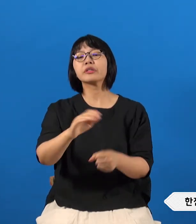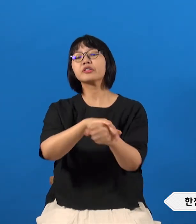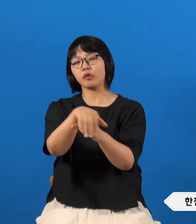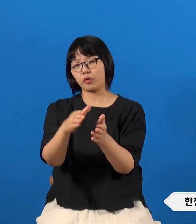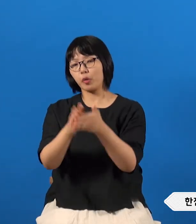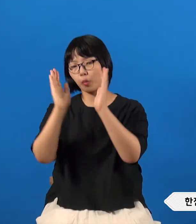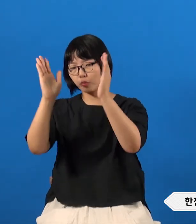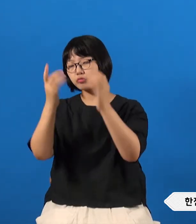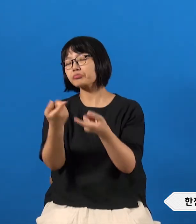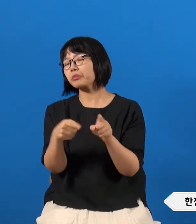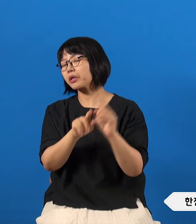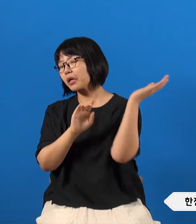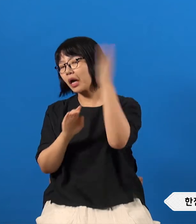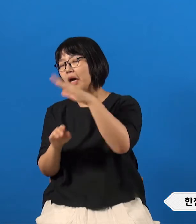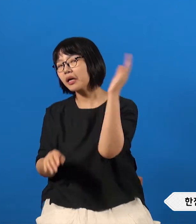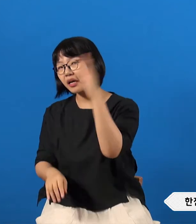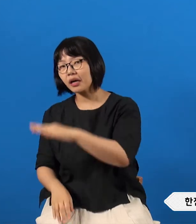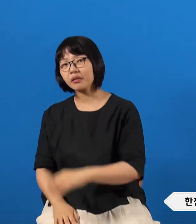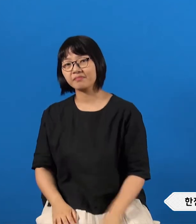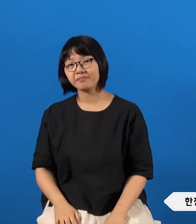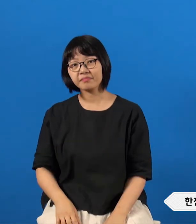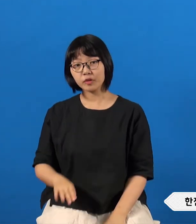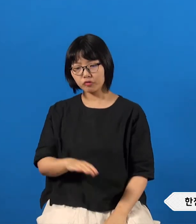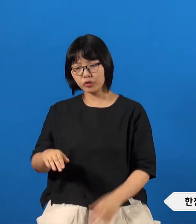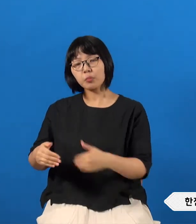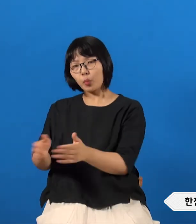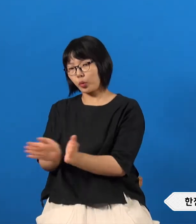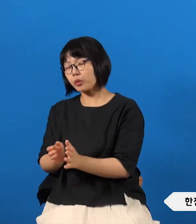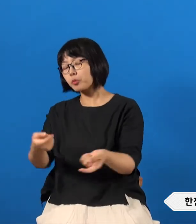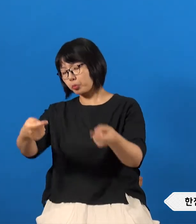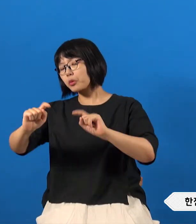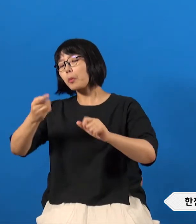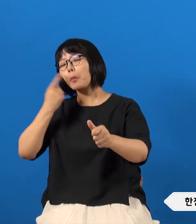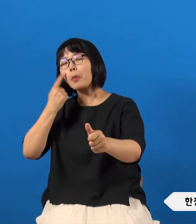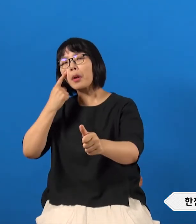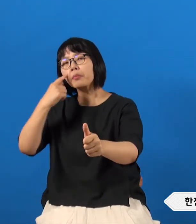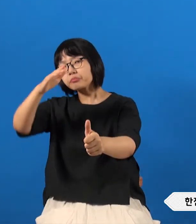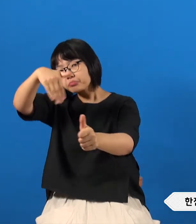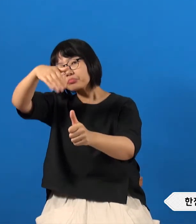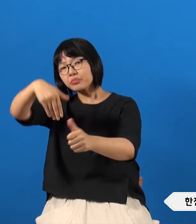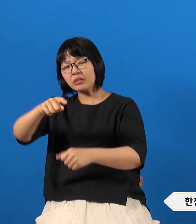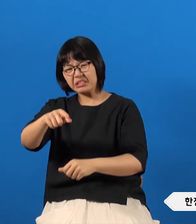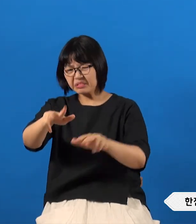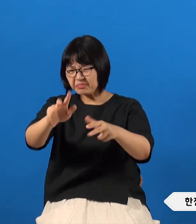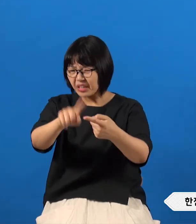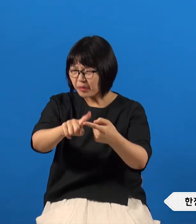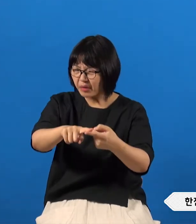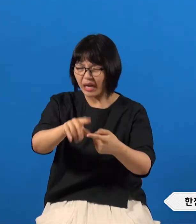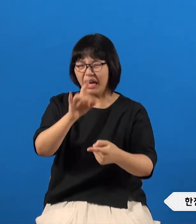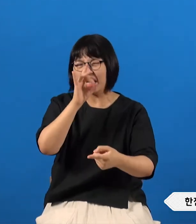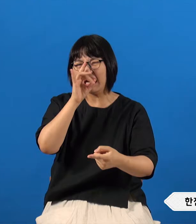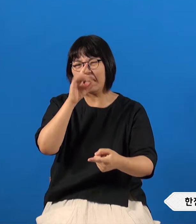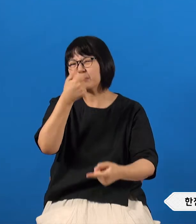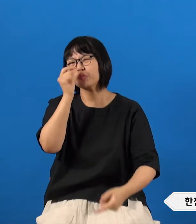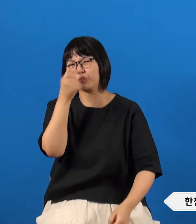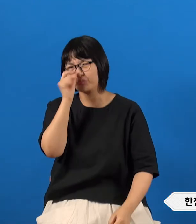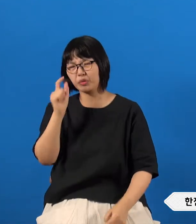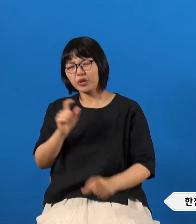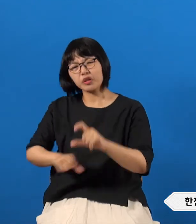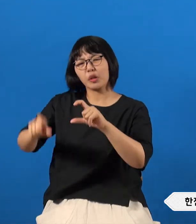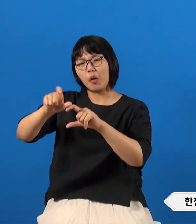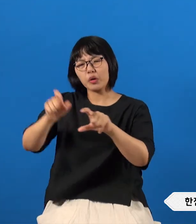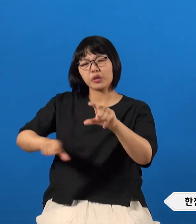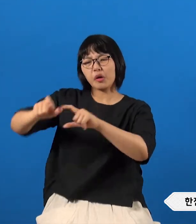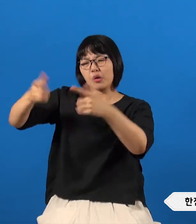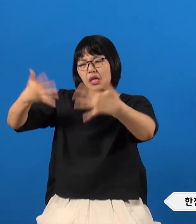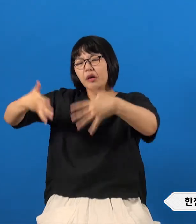성경 공부하러 가자. 당신 우리 모임에 가자. 당신 지금 상태로는 안 돼. 이것도 좀 더 해야 되고 이것도